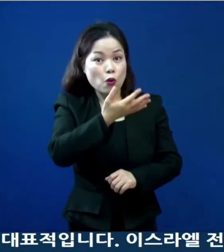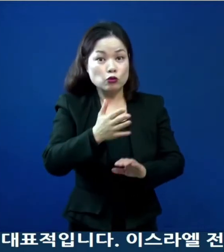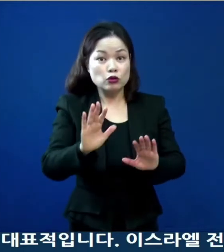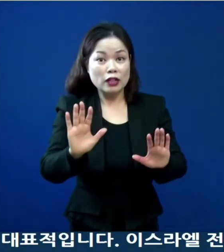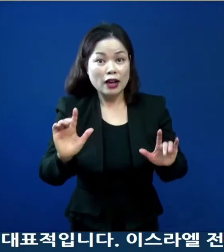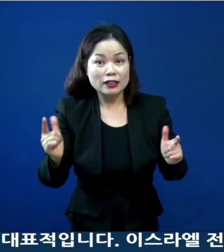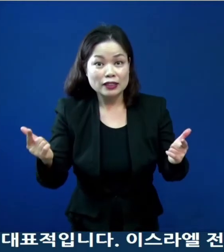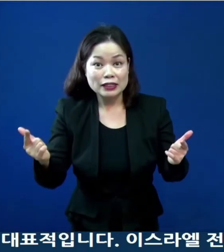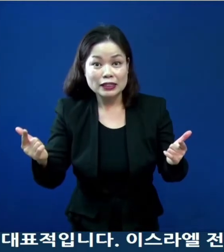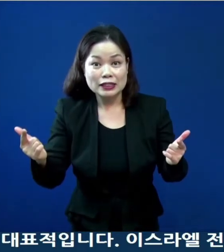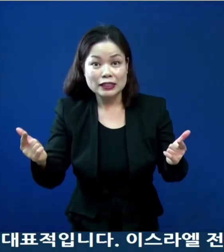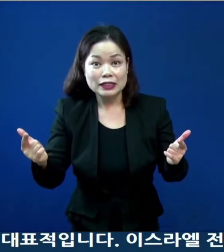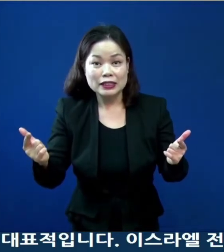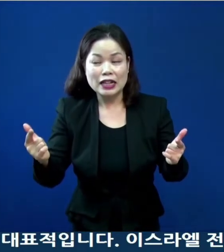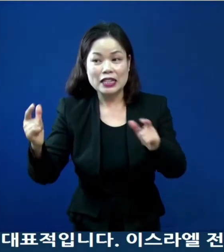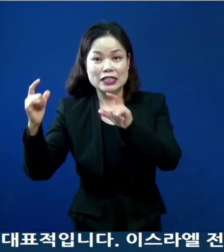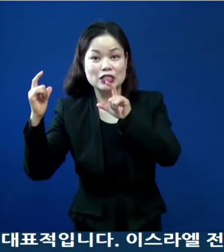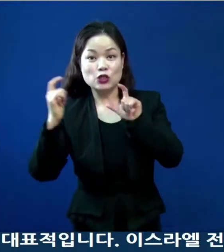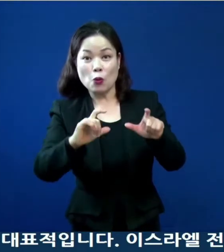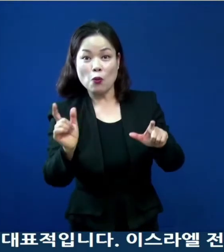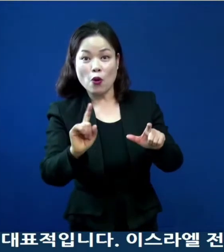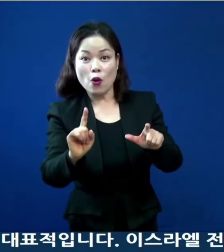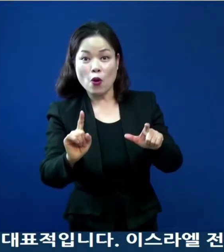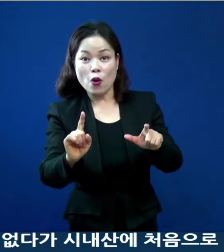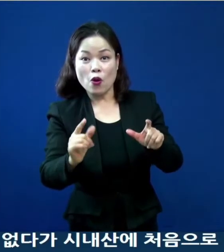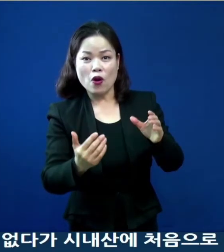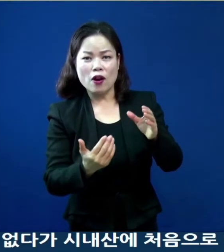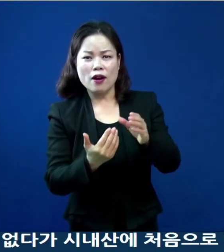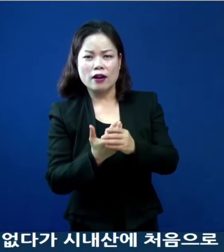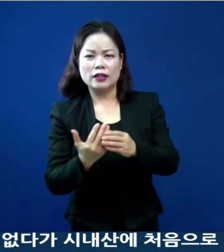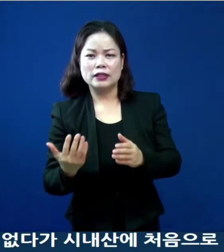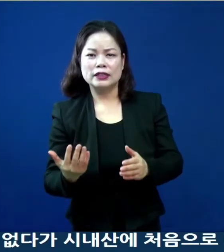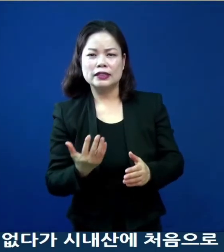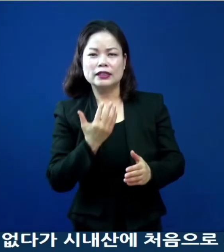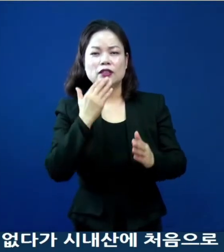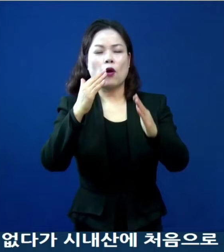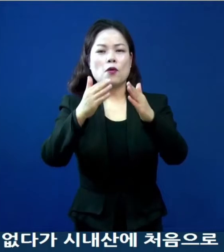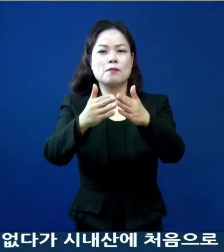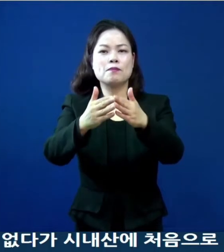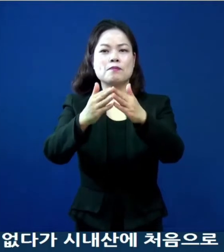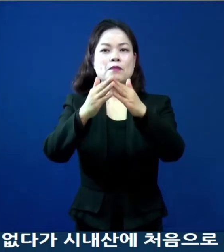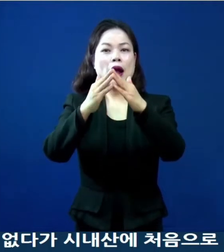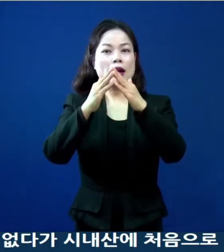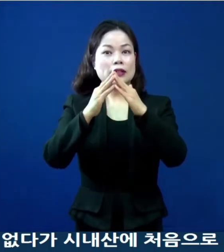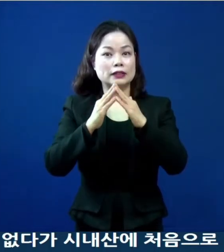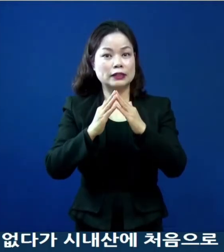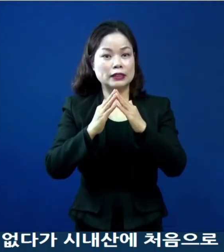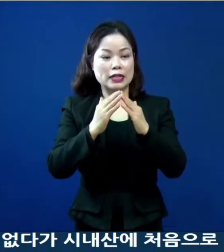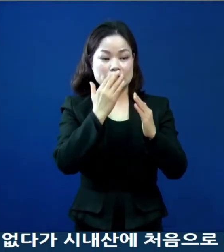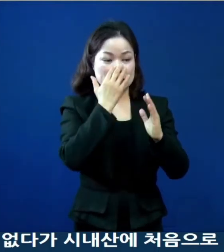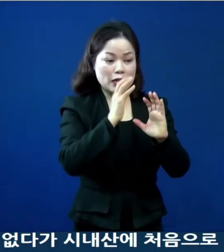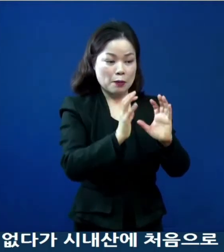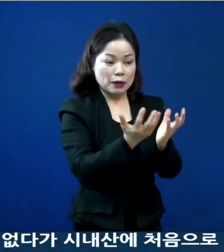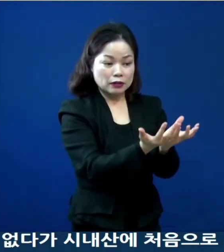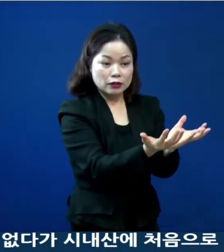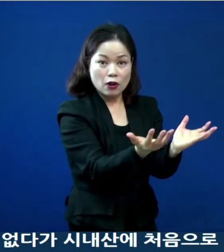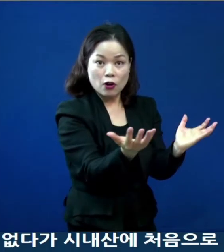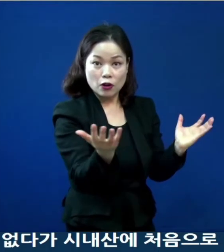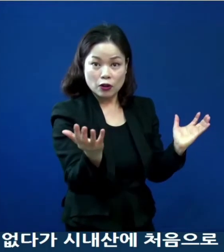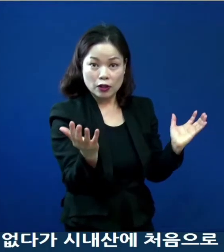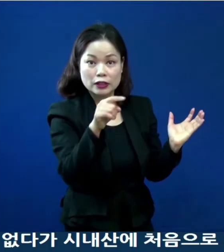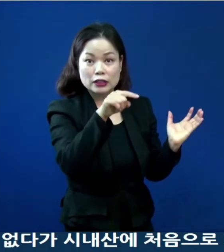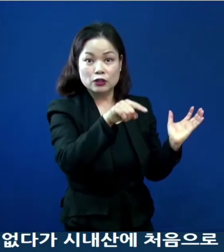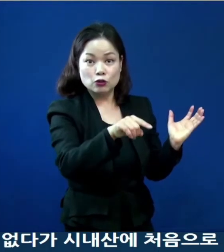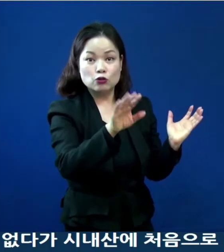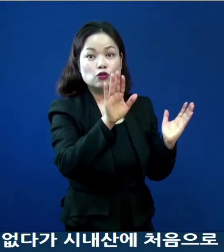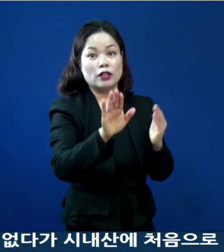아니고 그 선포가 어떻게 이루어지는 거냐면 성막을 세워서 성막을 이스라엘 백성 위에